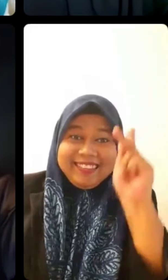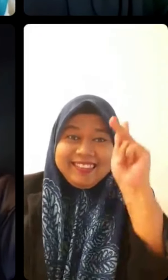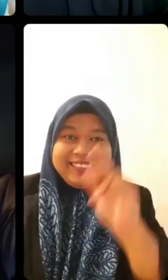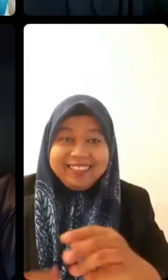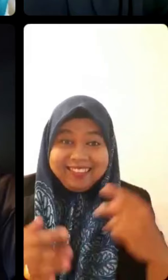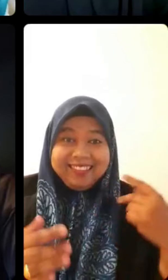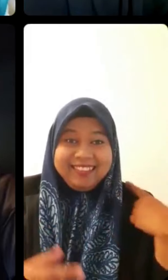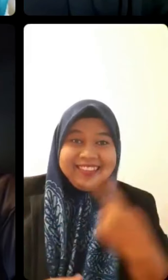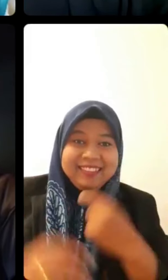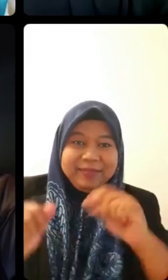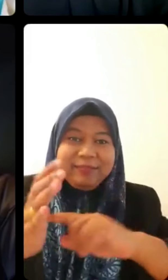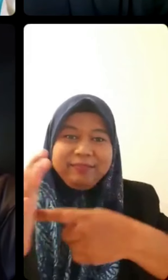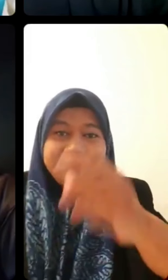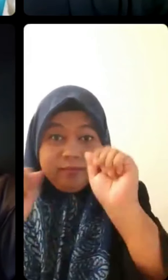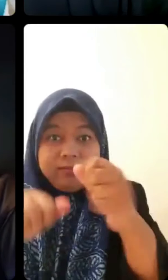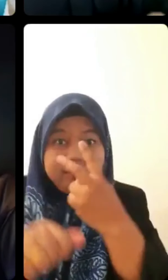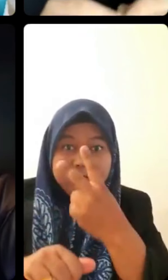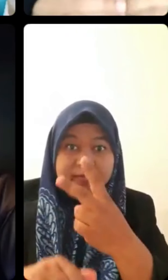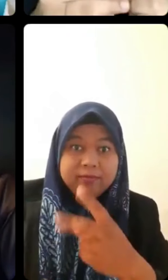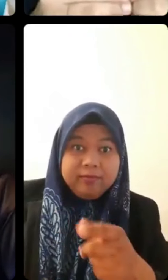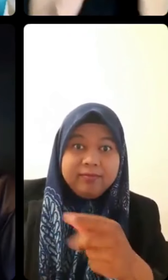punya program